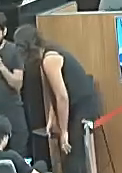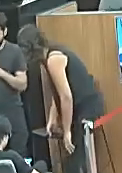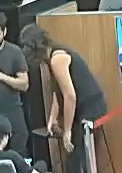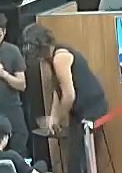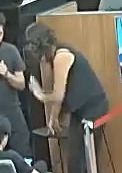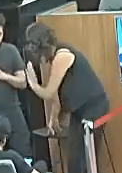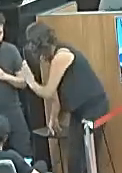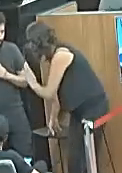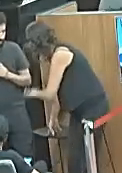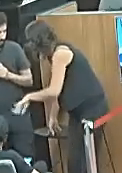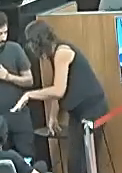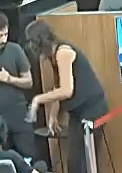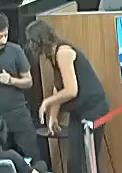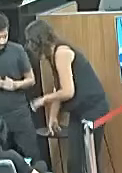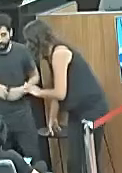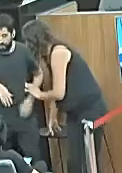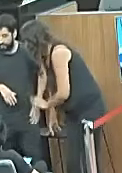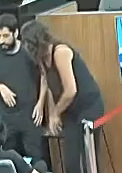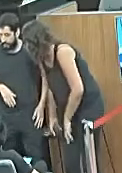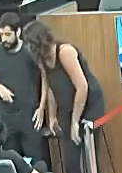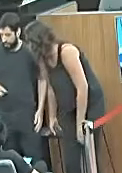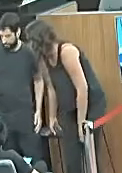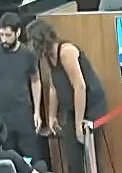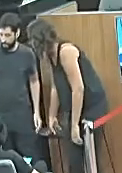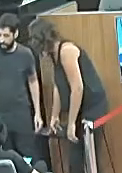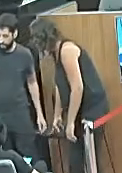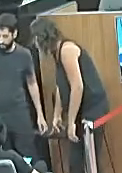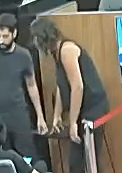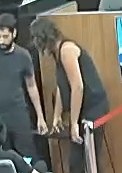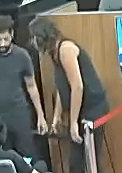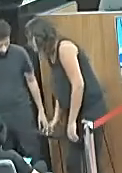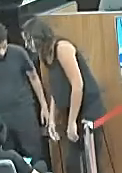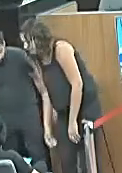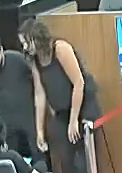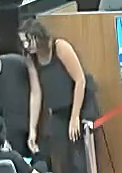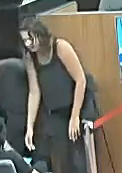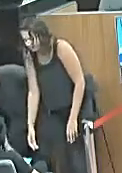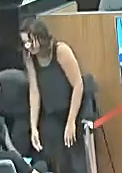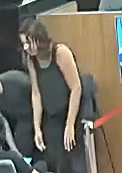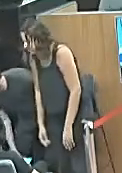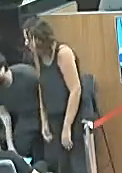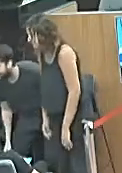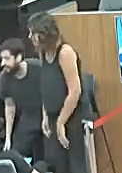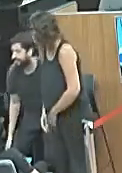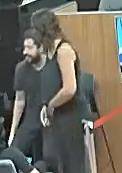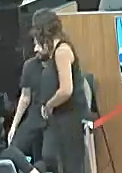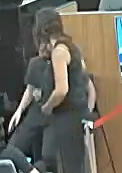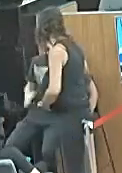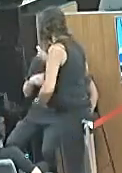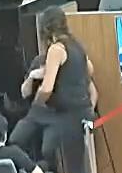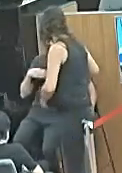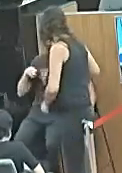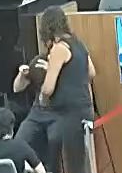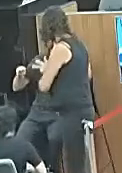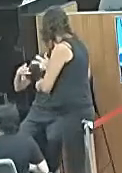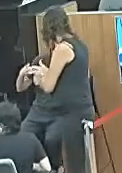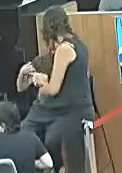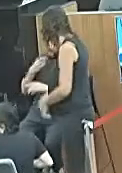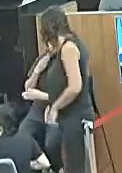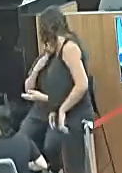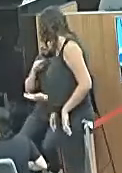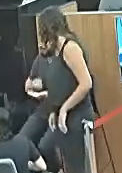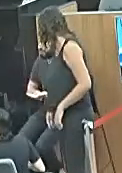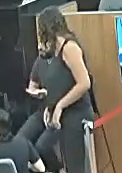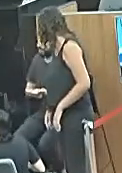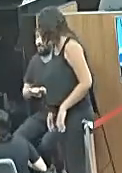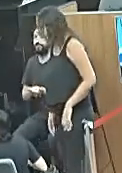educação do estado de minas gerais belo horizonte 31 de outubro de 2019 a terceira moção nós